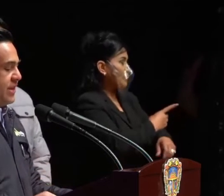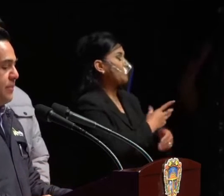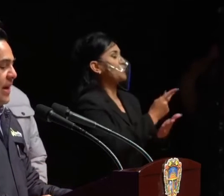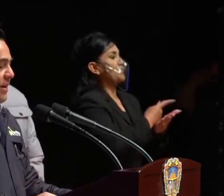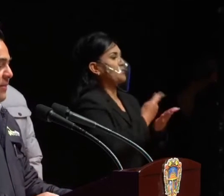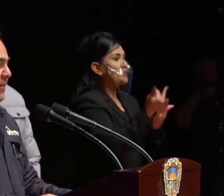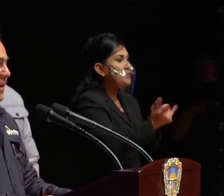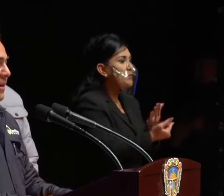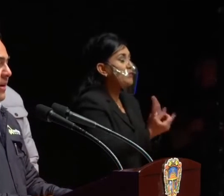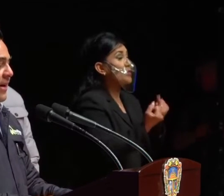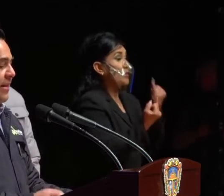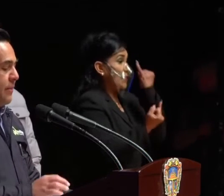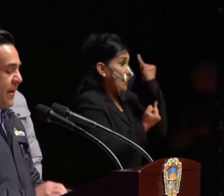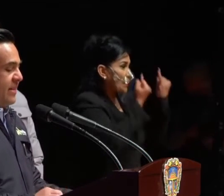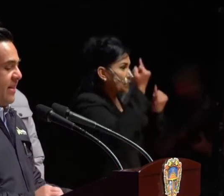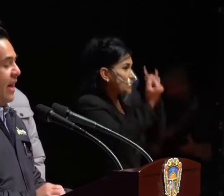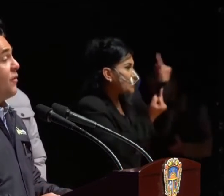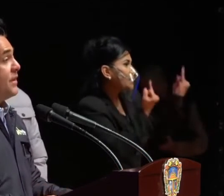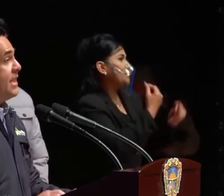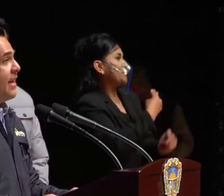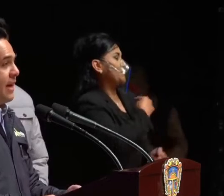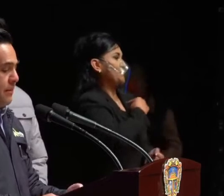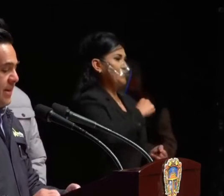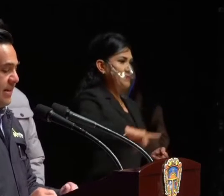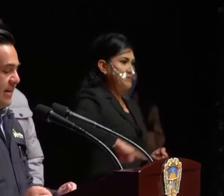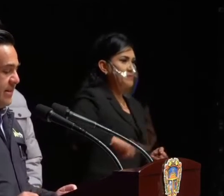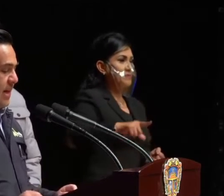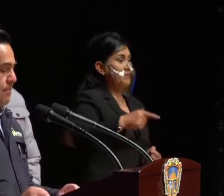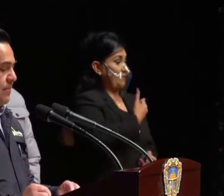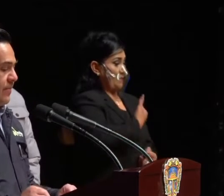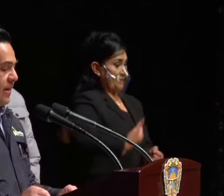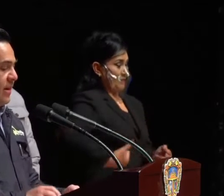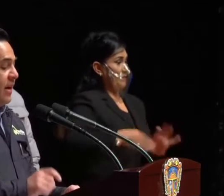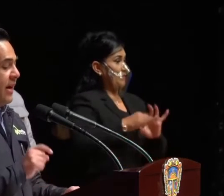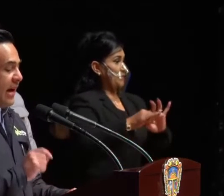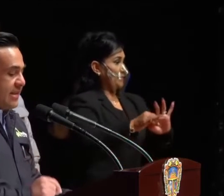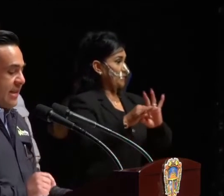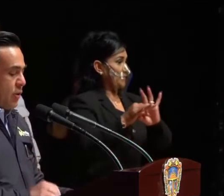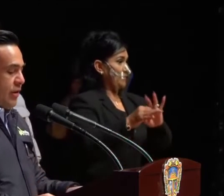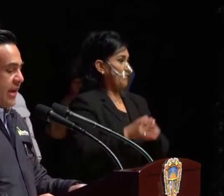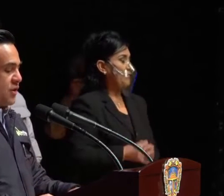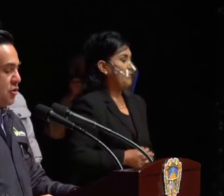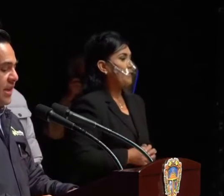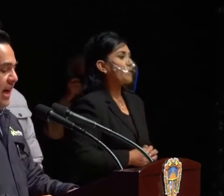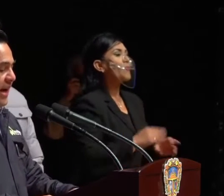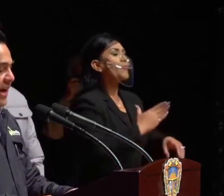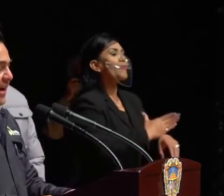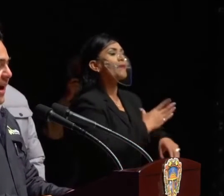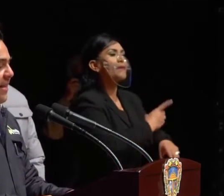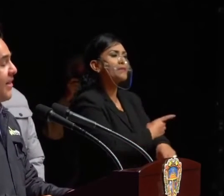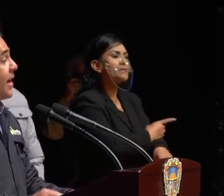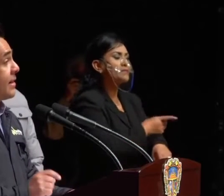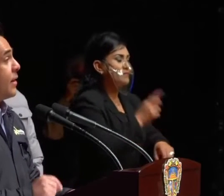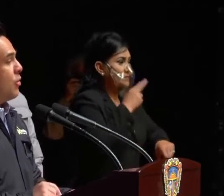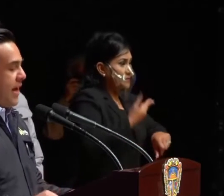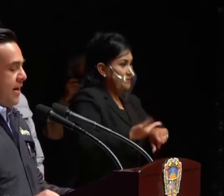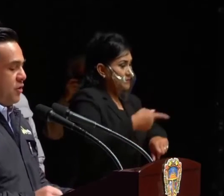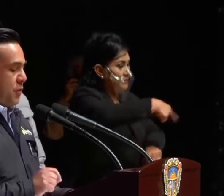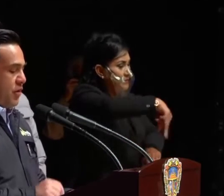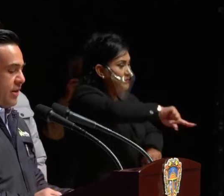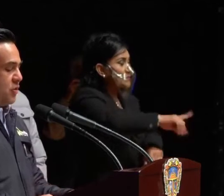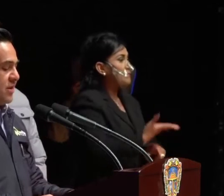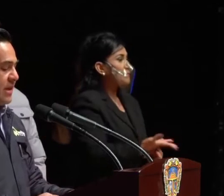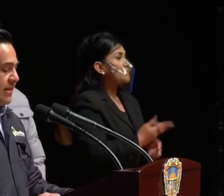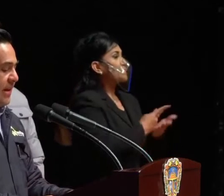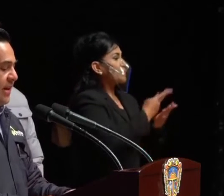Innovación Municipal, que depende de la Oficina de la Presidencia. Esta coordinación será la encargada de articular